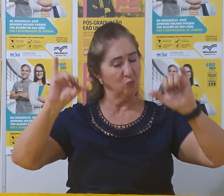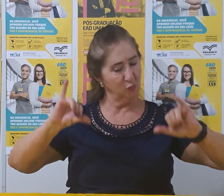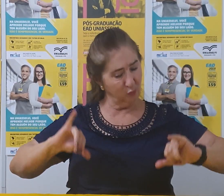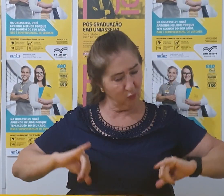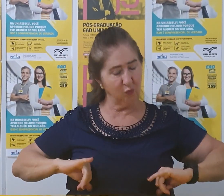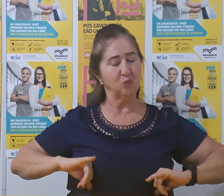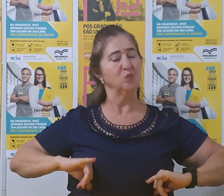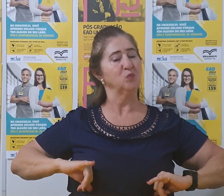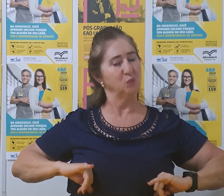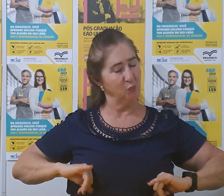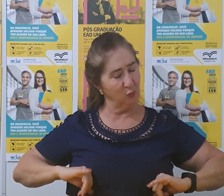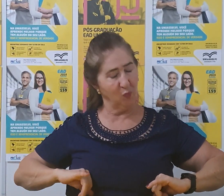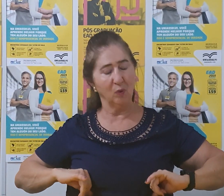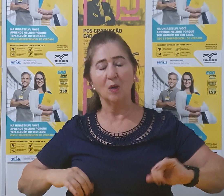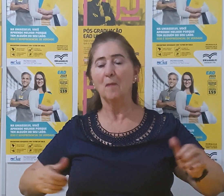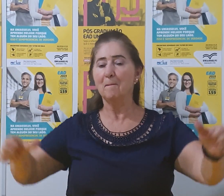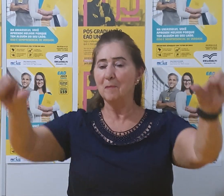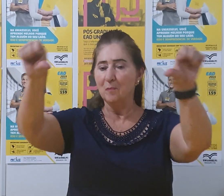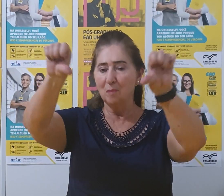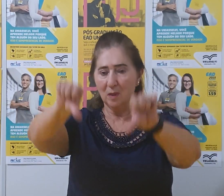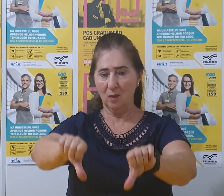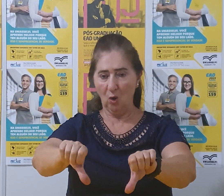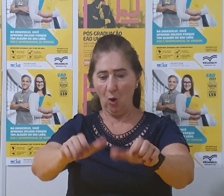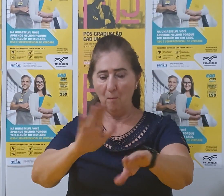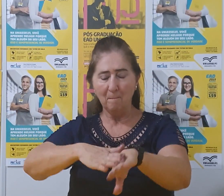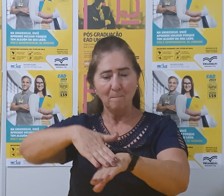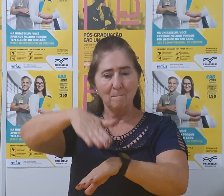maior prejudicado é o aluno surdo.